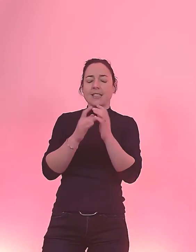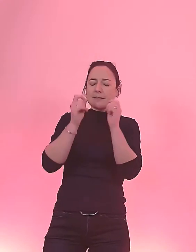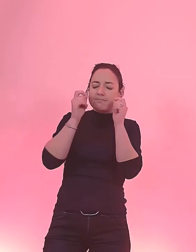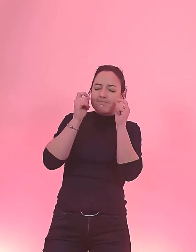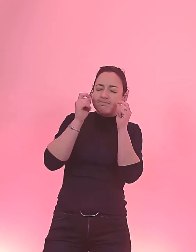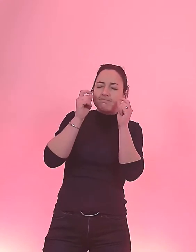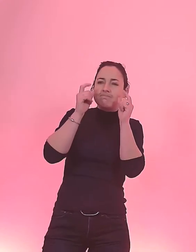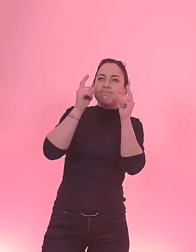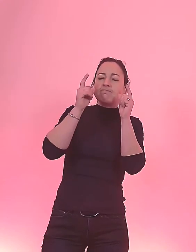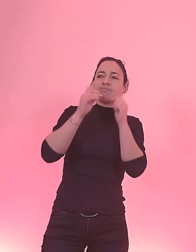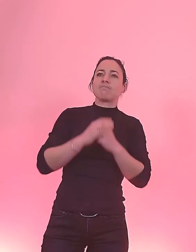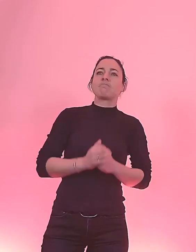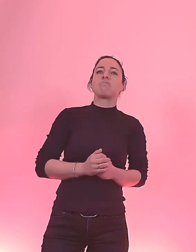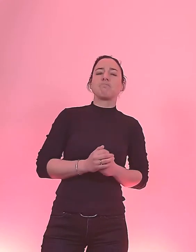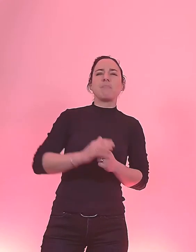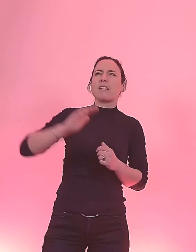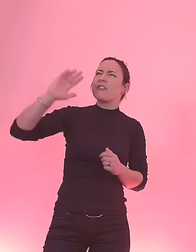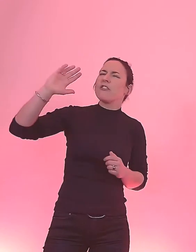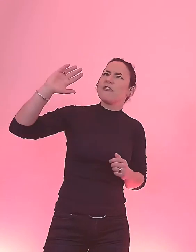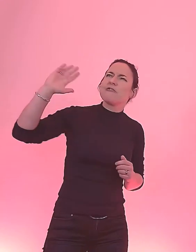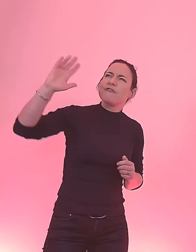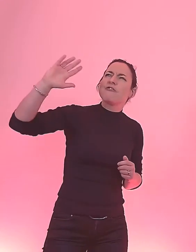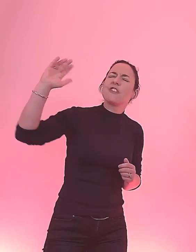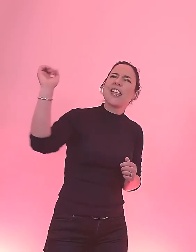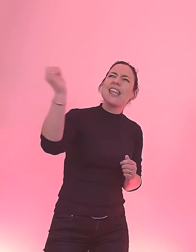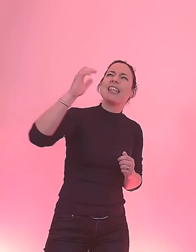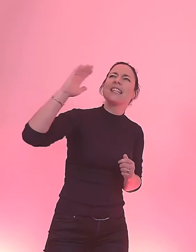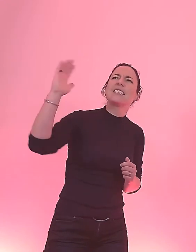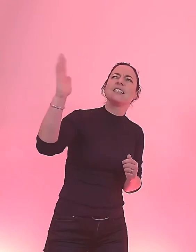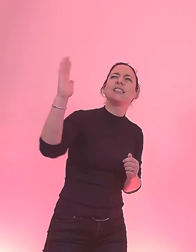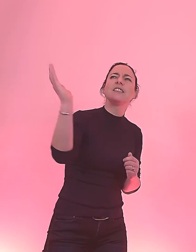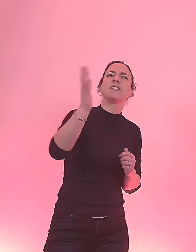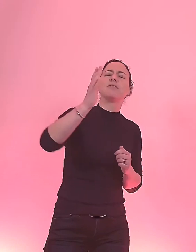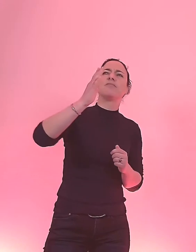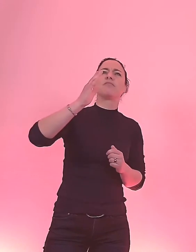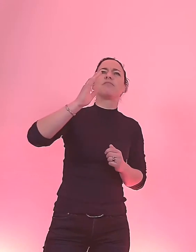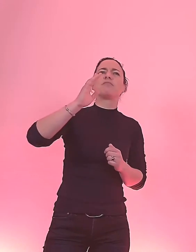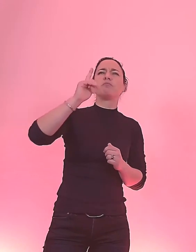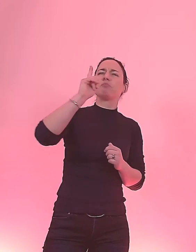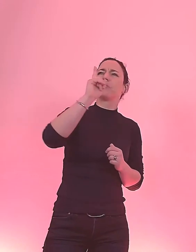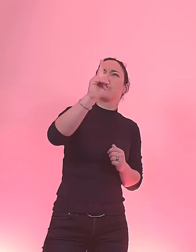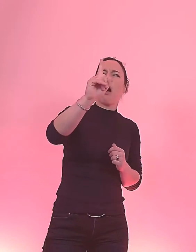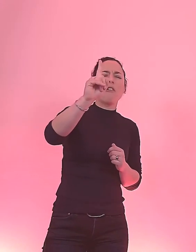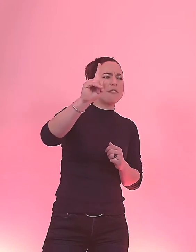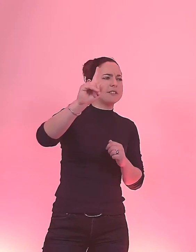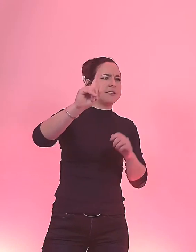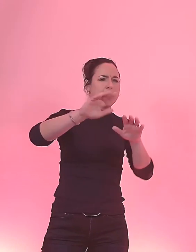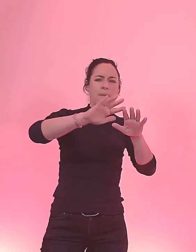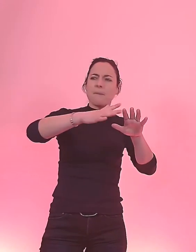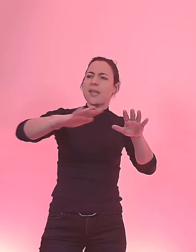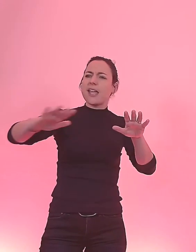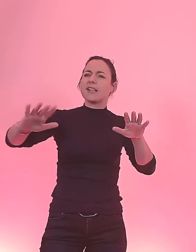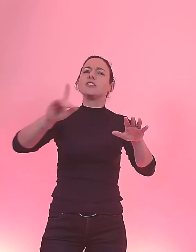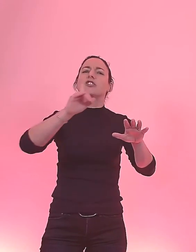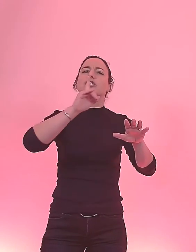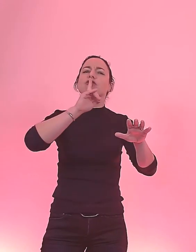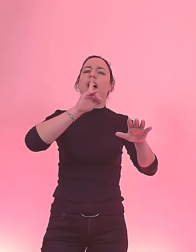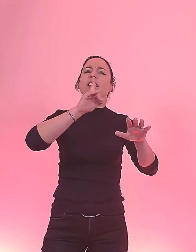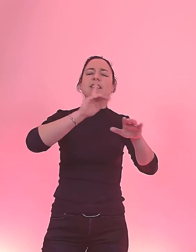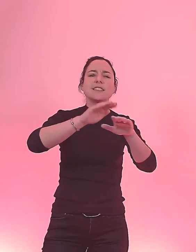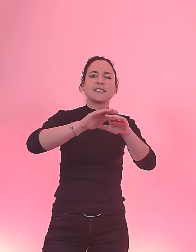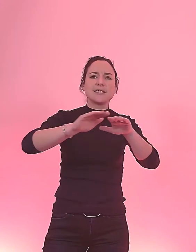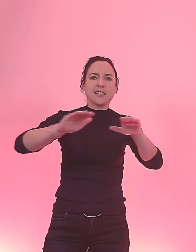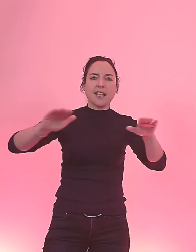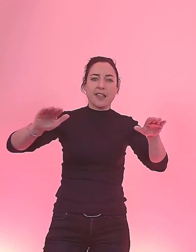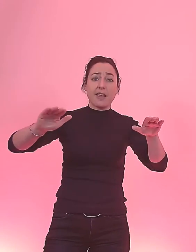de wind bestraffend toe en hij zei tegen de meer tegen het meer zwijg wees stil de wind